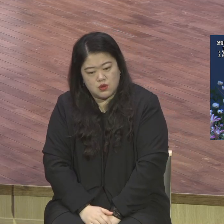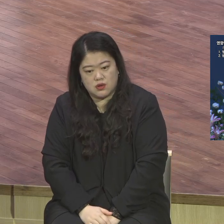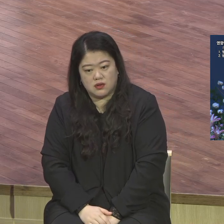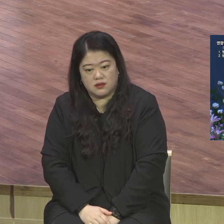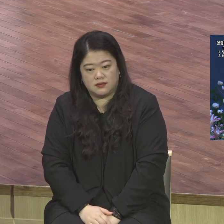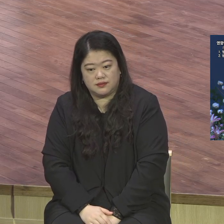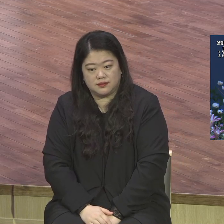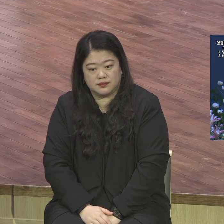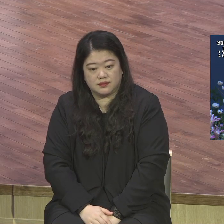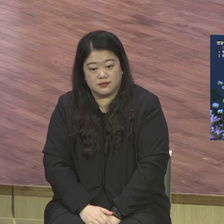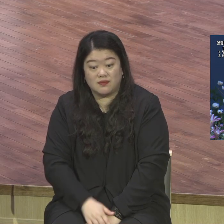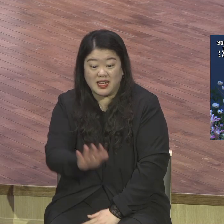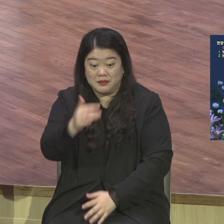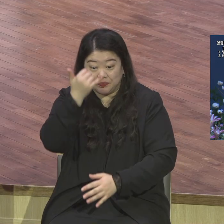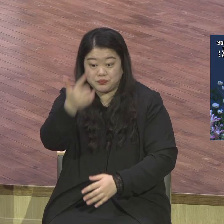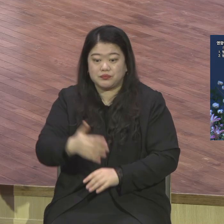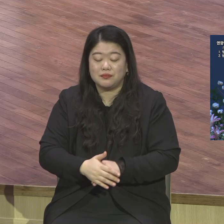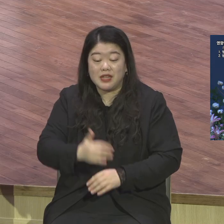충청도 사람들은 뭐